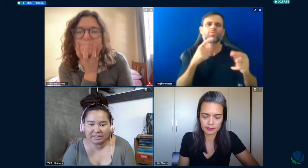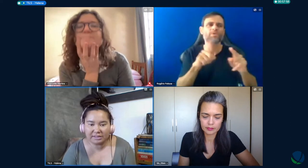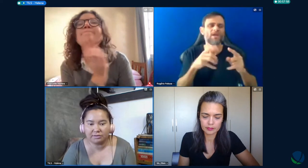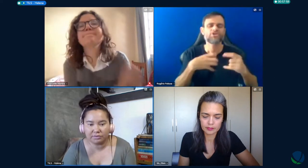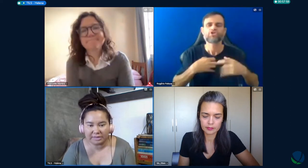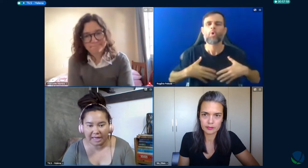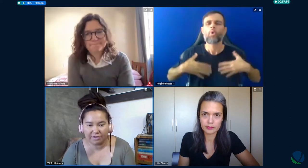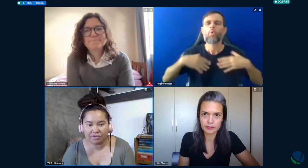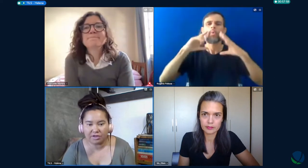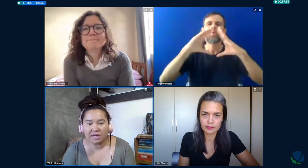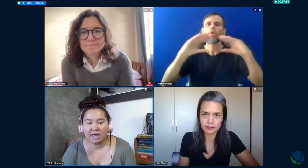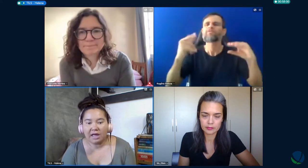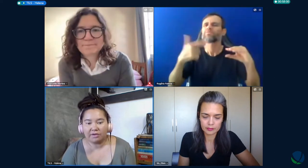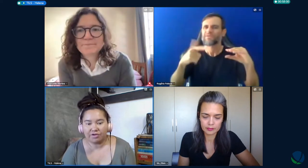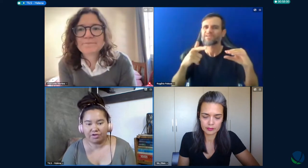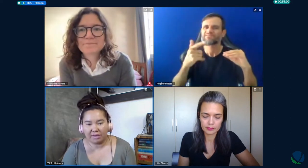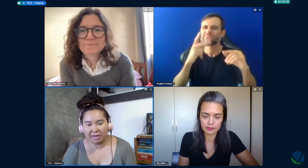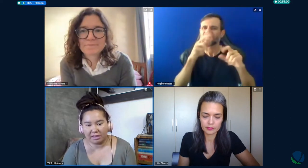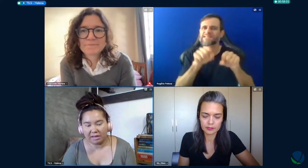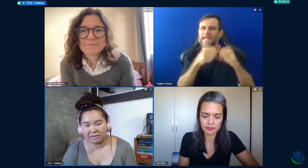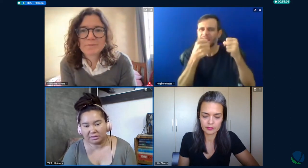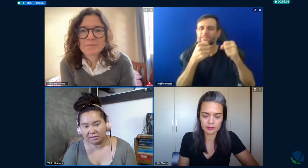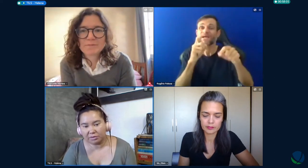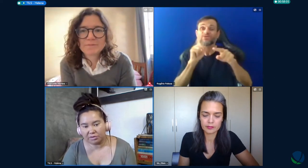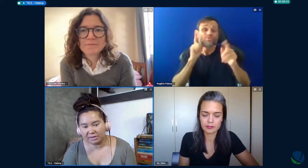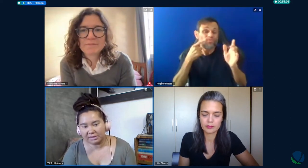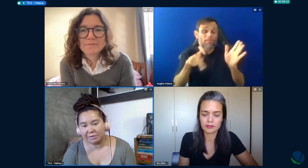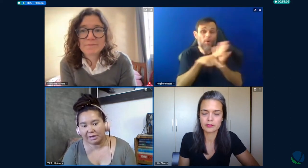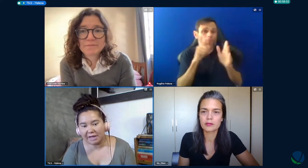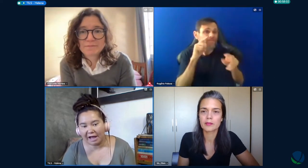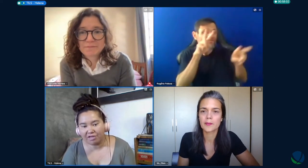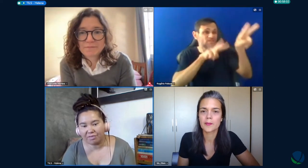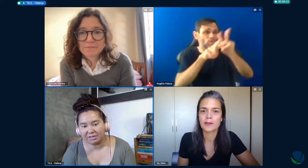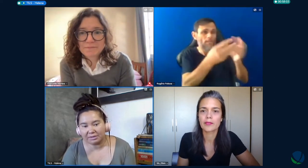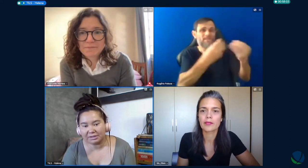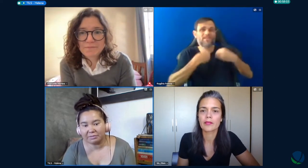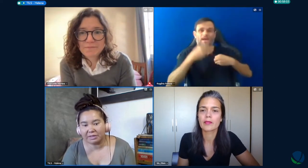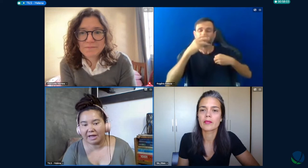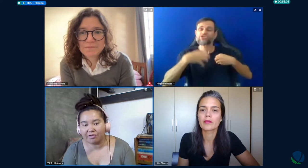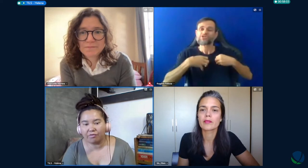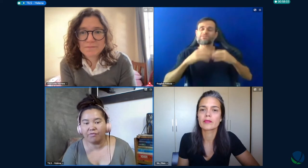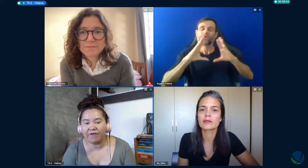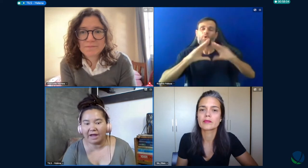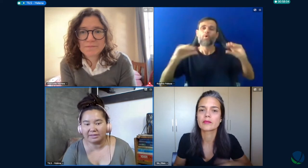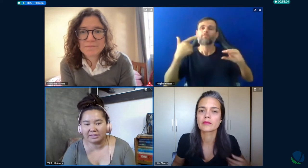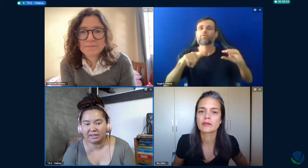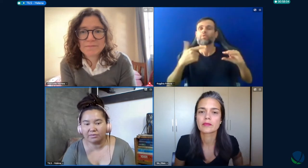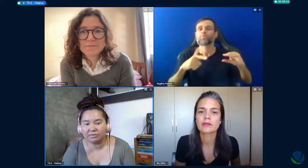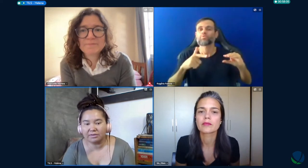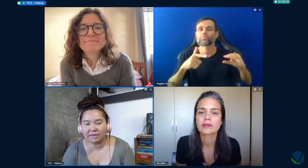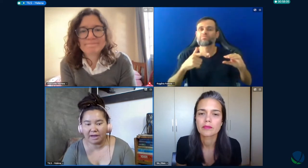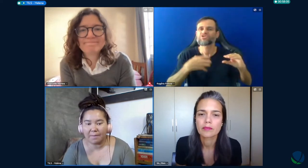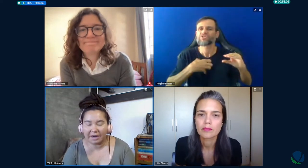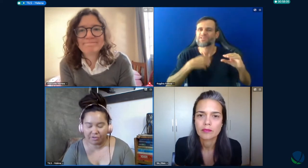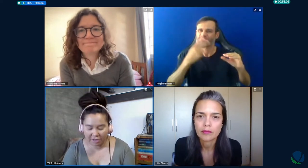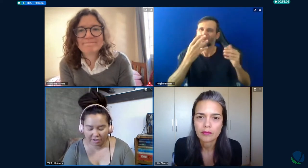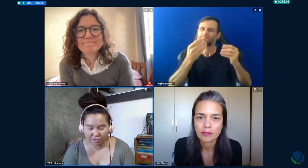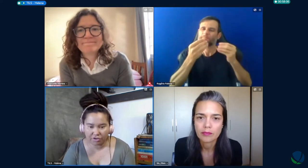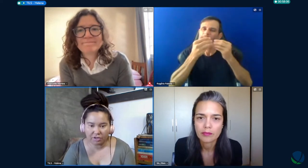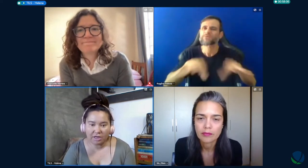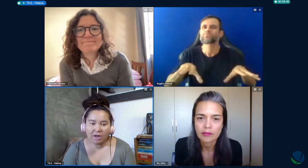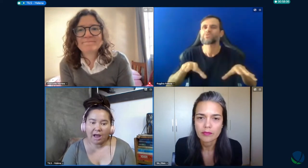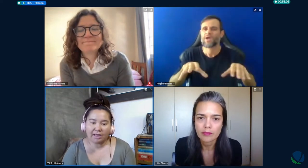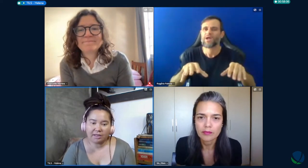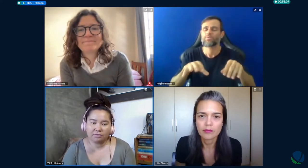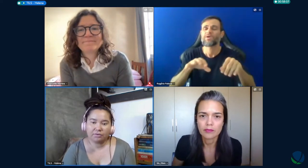está escrito no site. Então a gente tem esse botão de acessibilidade, mas é uma acessibilidade com falhas, que não entregam para a